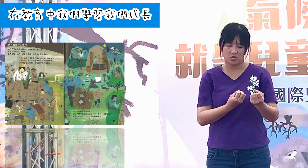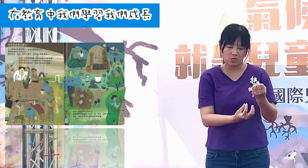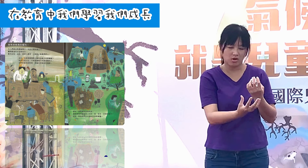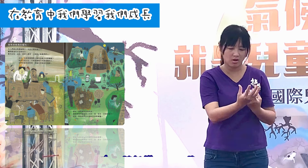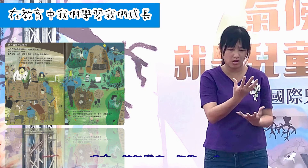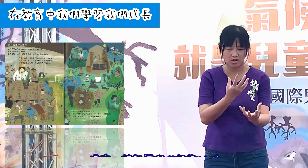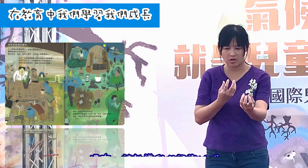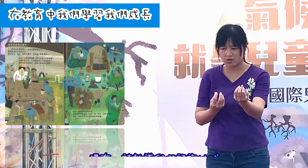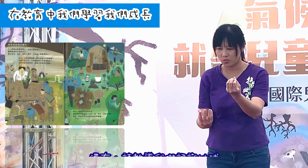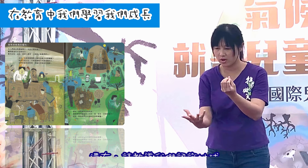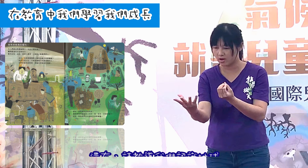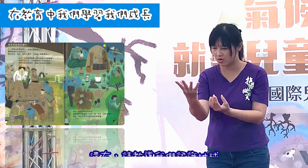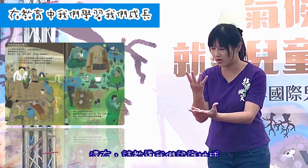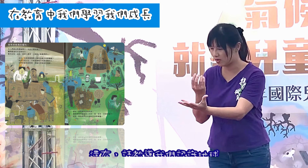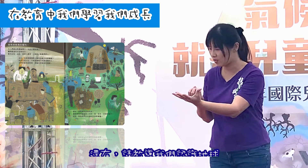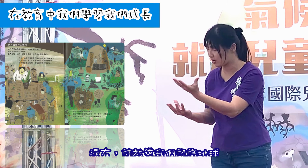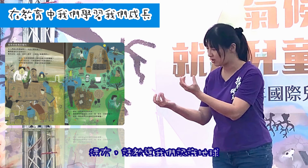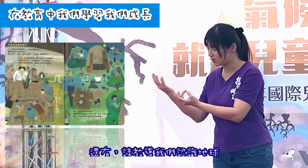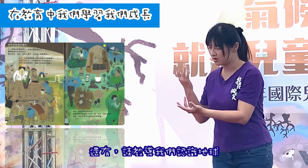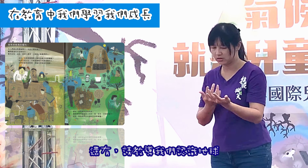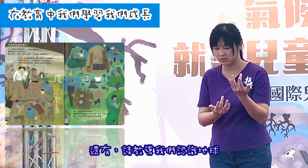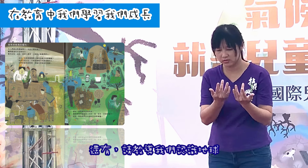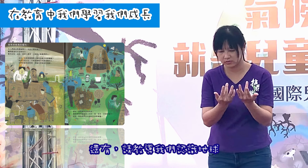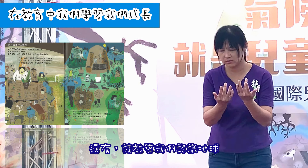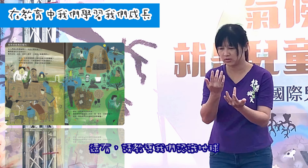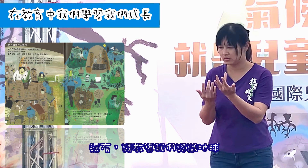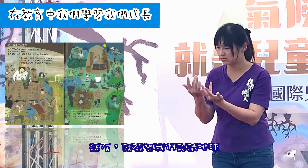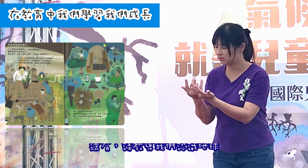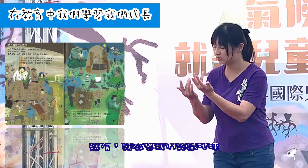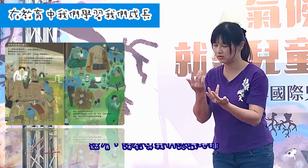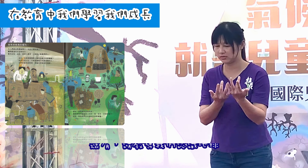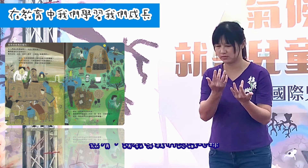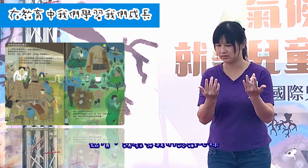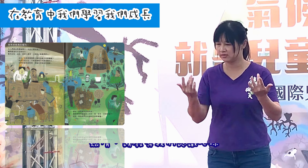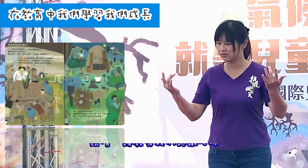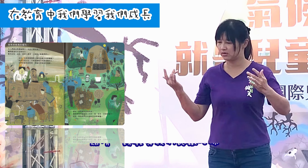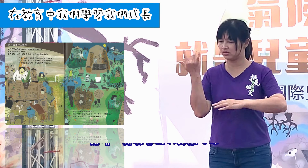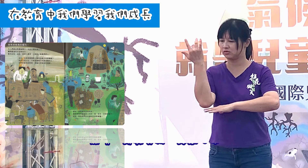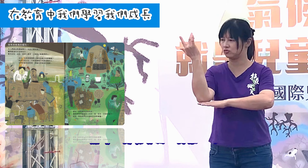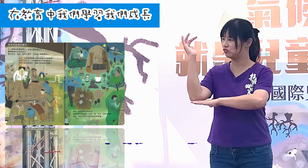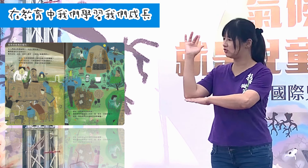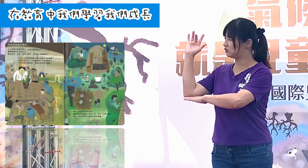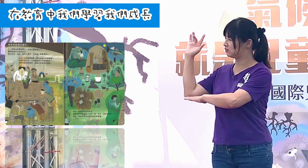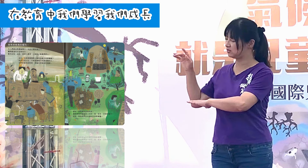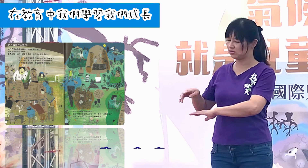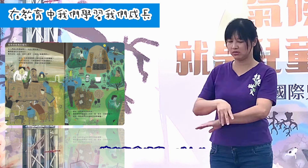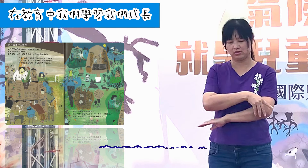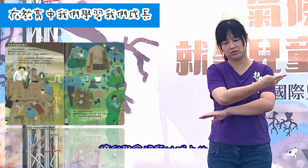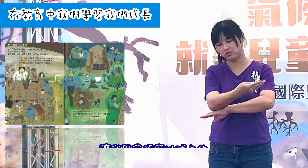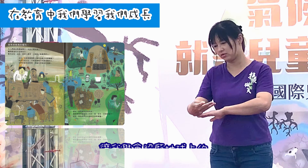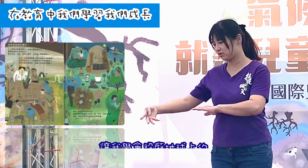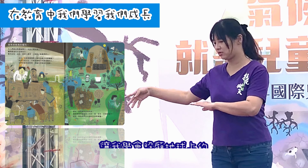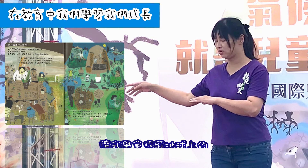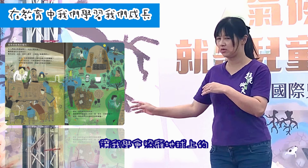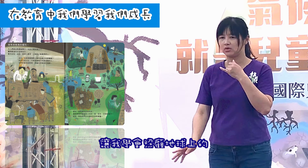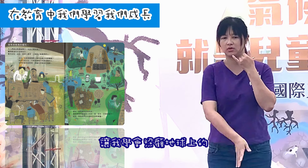还有，请教导我们认识地球，让我们学会照顾地球上